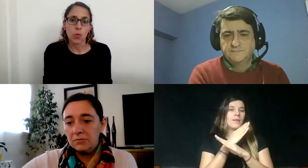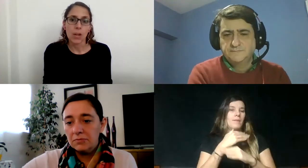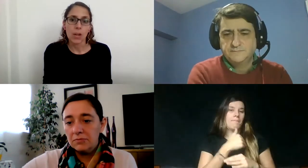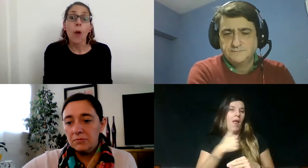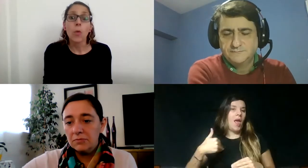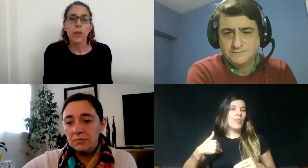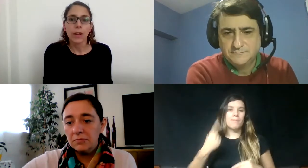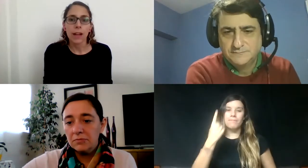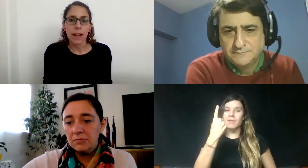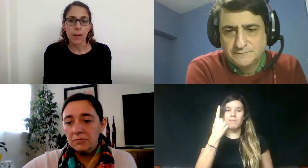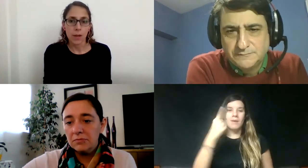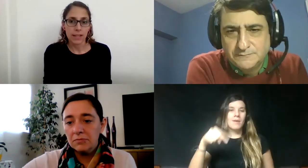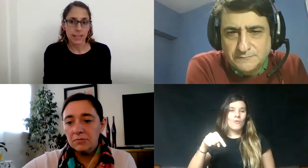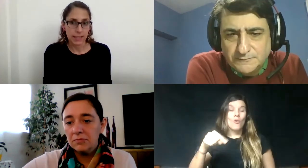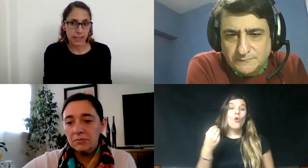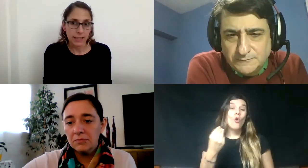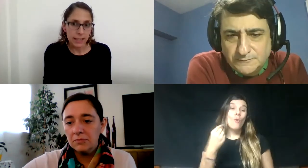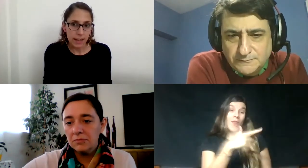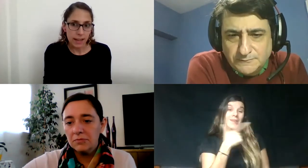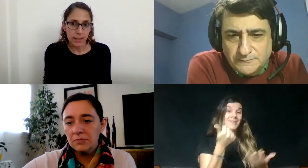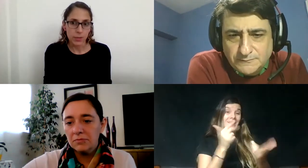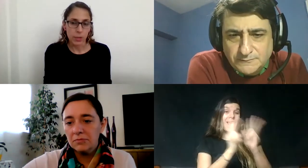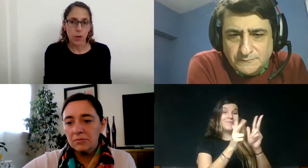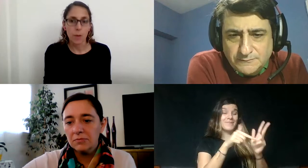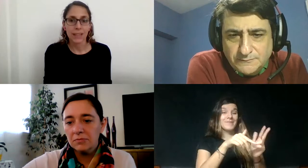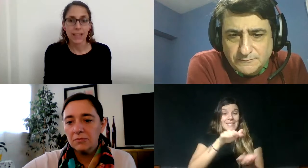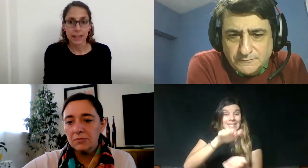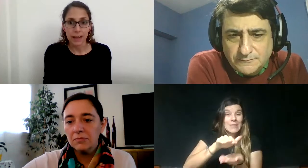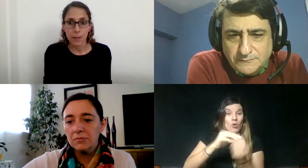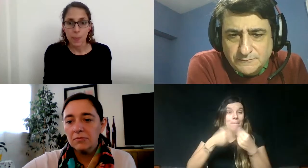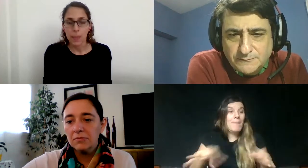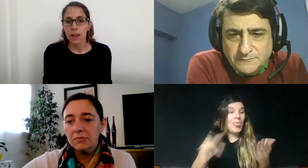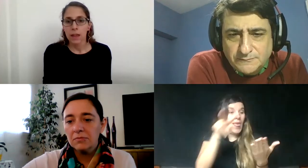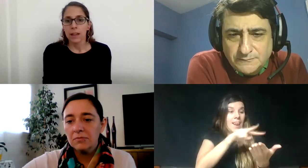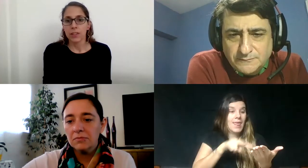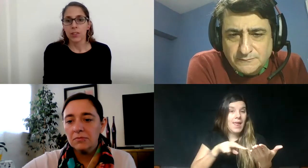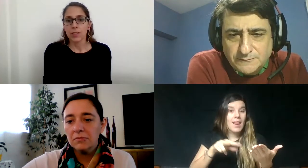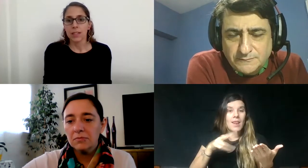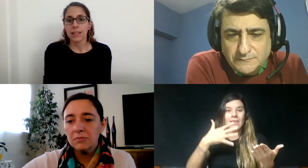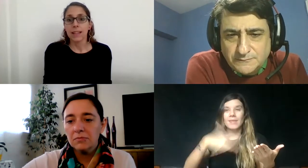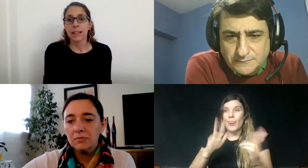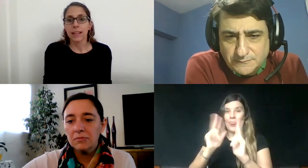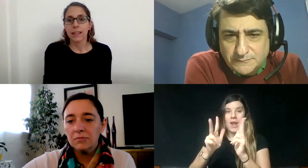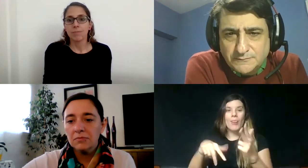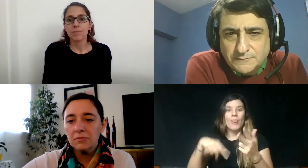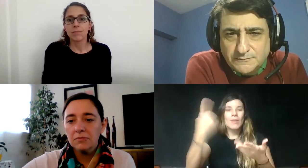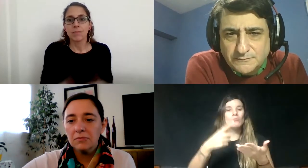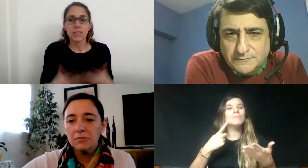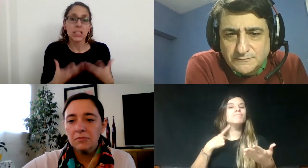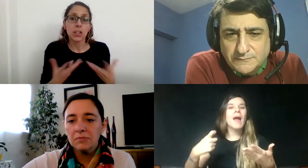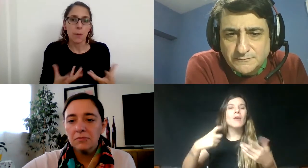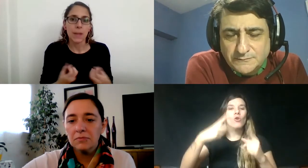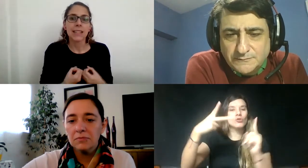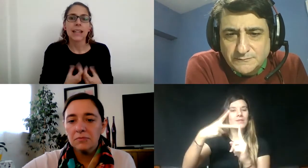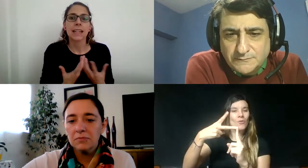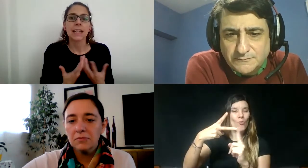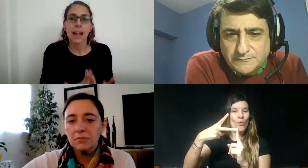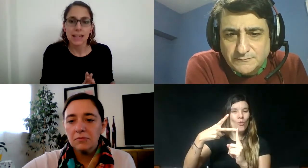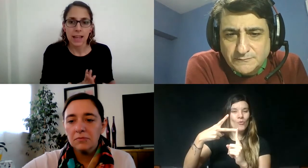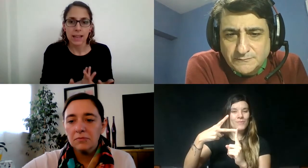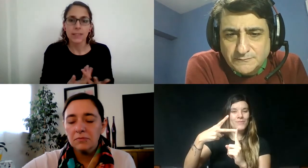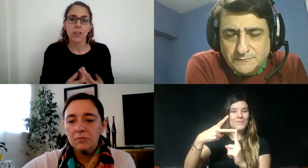su lengua 1 es la lengua de señas argentina, es su lengua materna. Entonces, si desde chicos empiezan